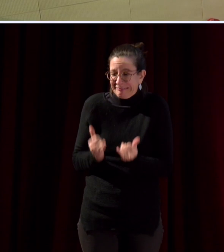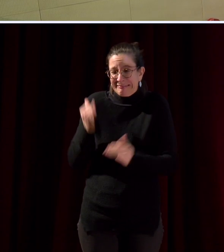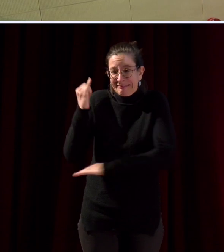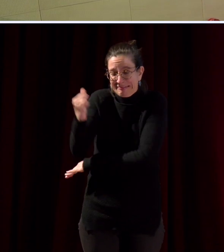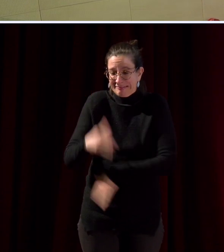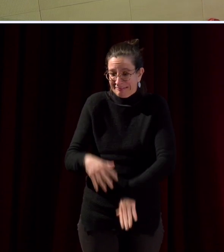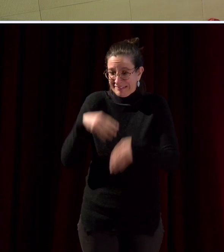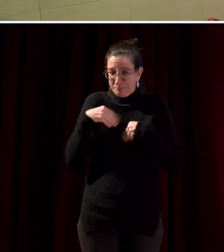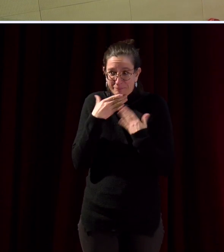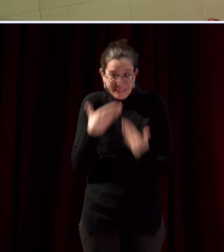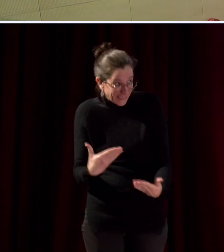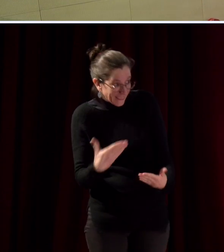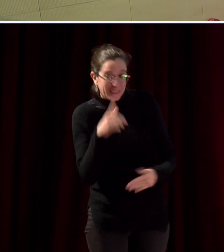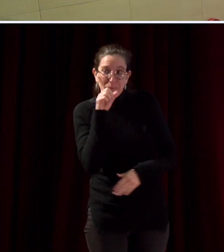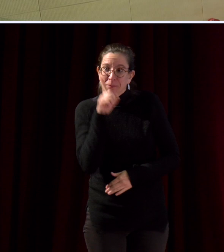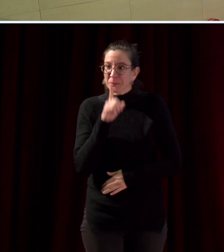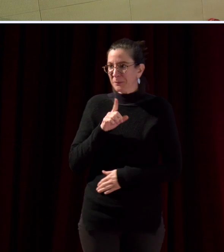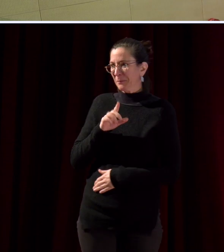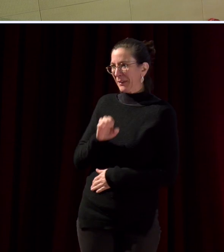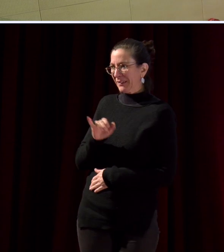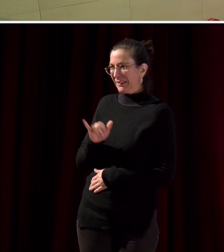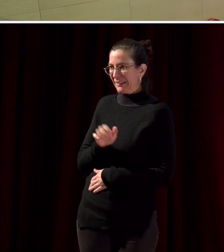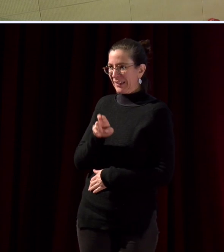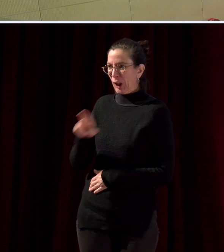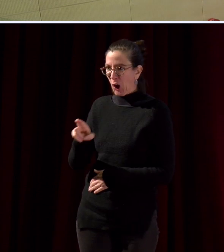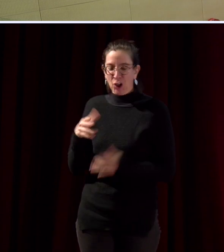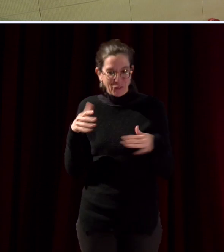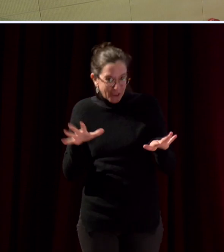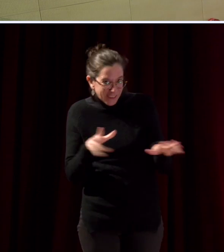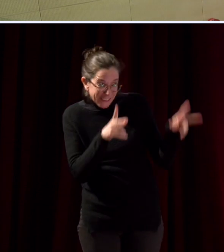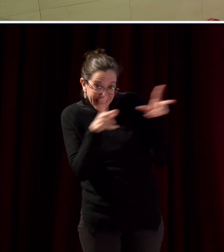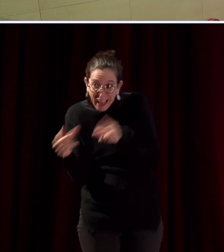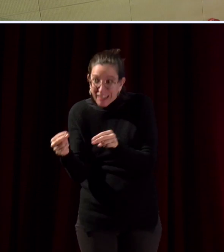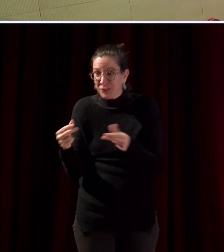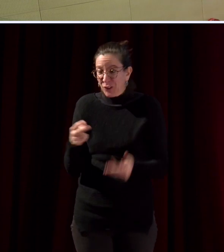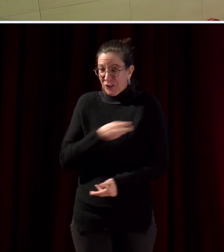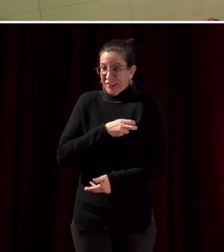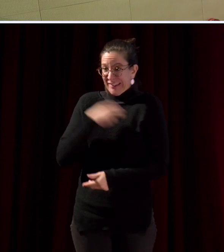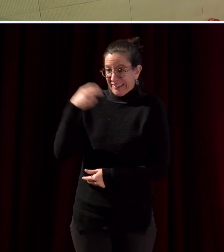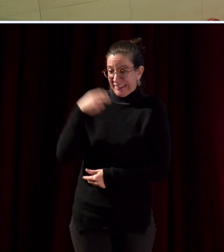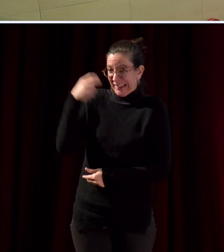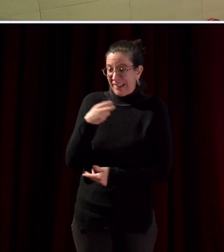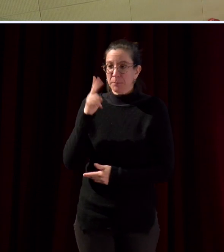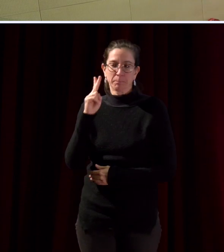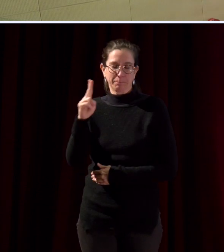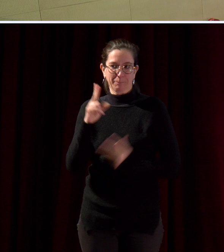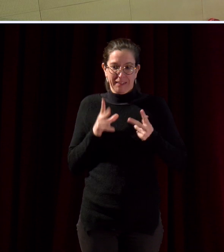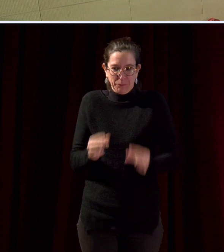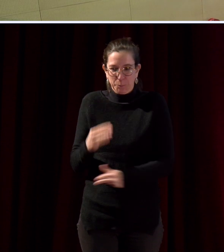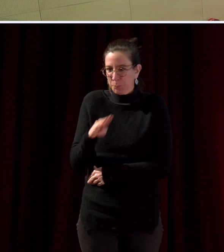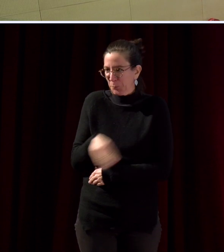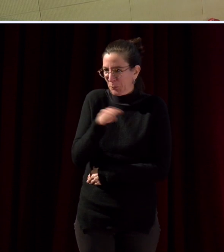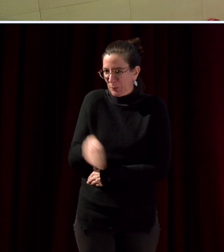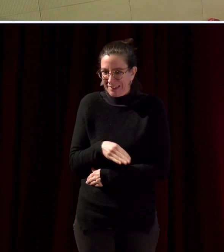Merci beaucoup Evelyne Ayer. Ça y est, vous êtes arrivé au bout de votre périple. Bon, il vous a fallu quand même un peu moins de temps pour venir de Paris à Montpellier que pour nos